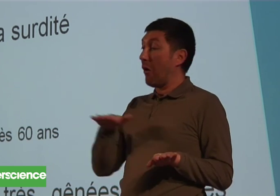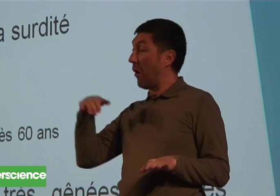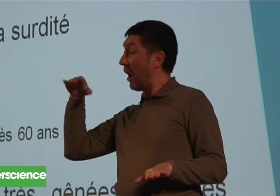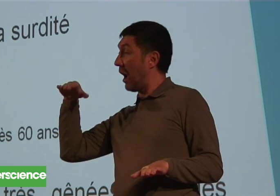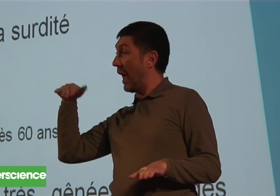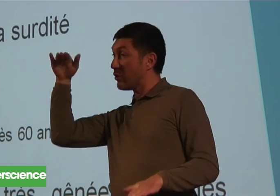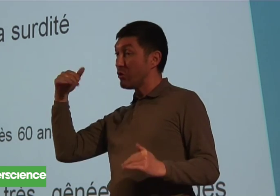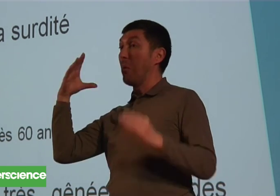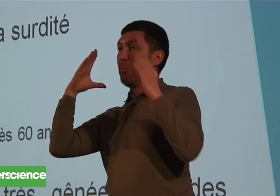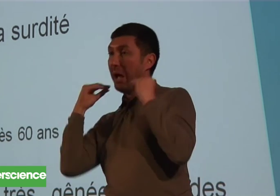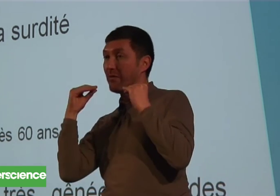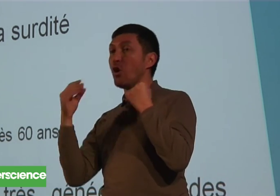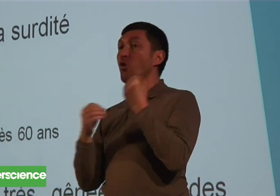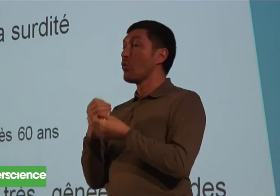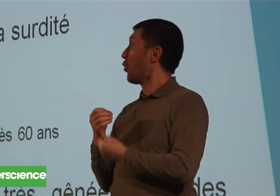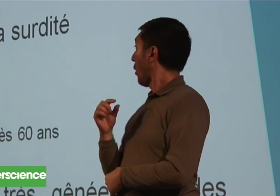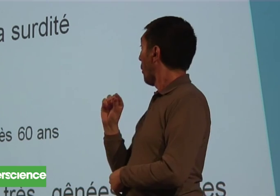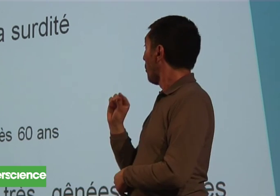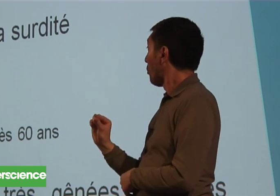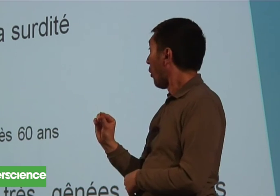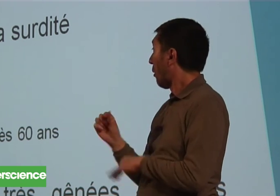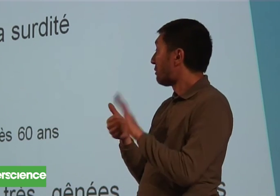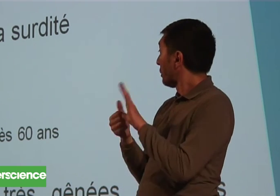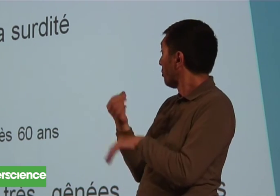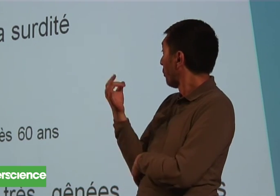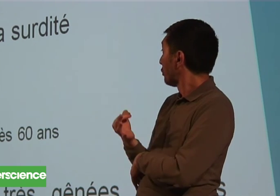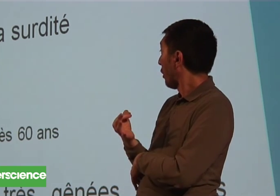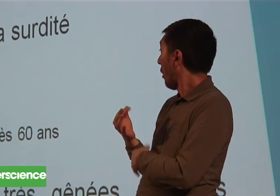en revanche, il y a vraiment une petite proportion de personnes qui sont devenues sourdes après 60 ans.